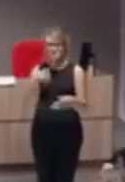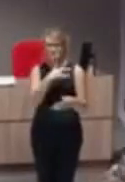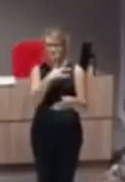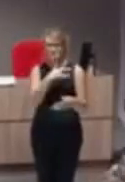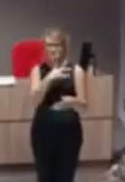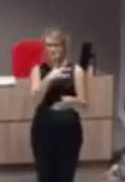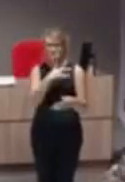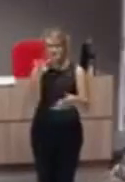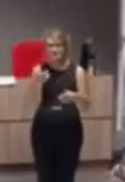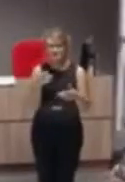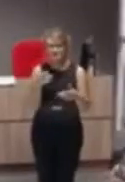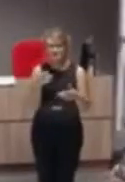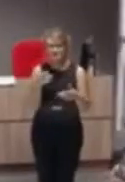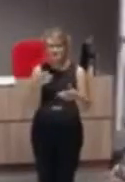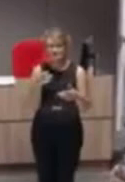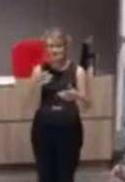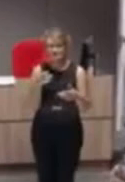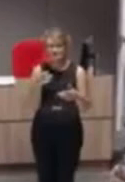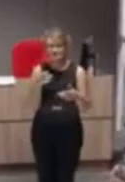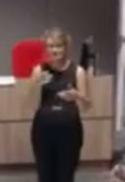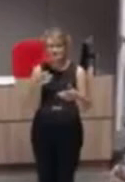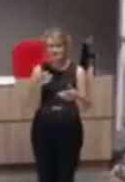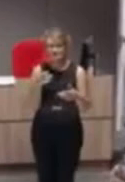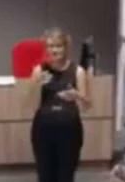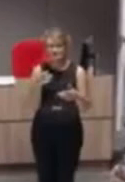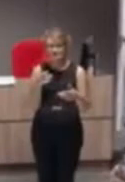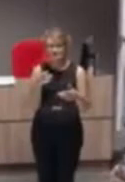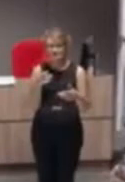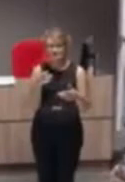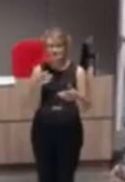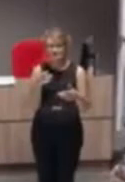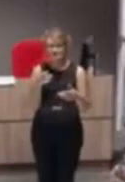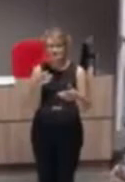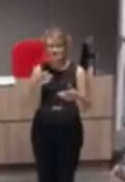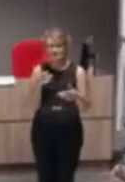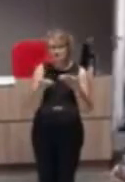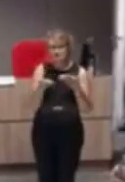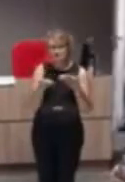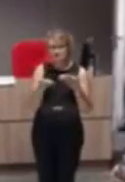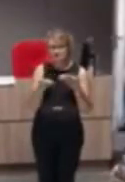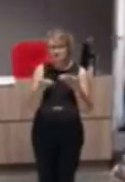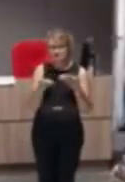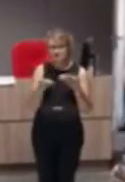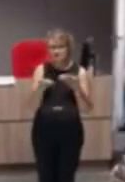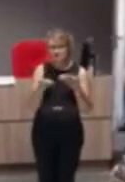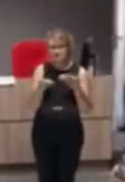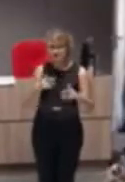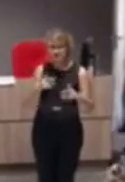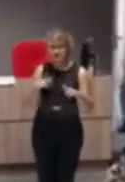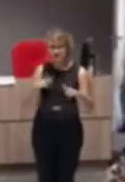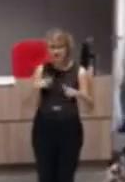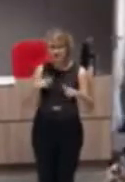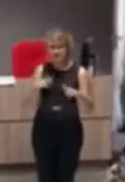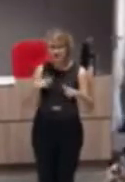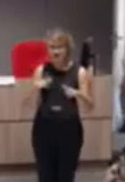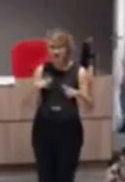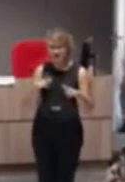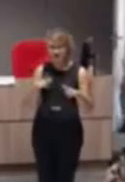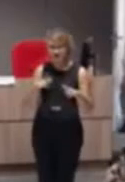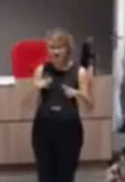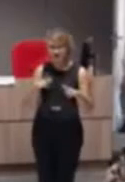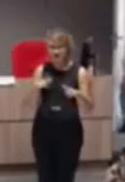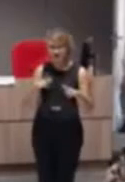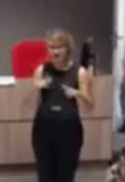mínimos para a composição dos recursos humanos para assistência em hospitais psiquiátricos, que não é seguida na maioria dos